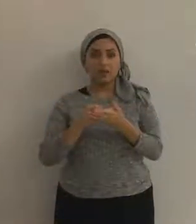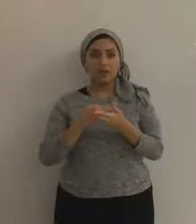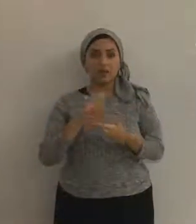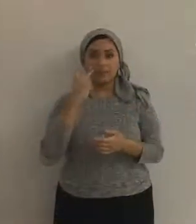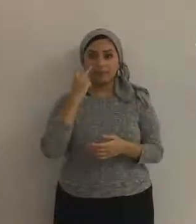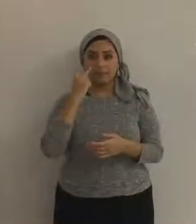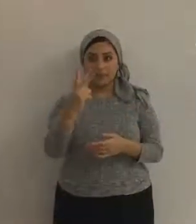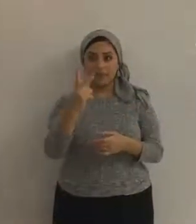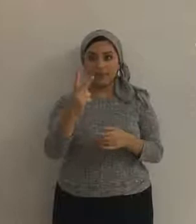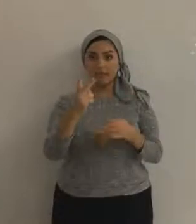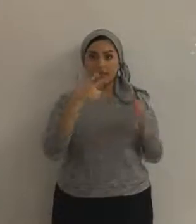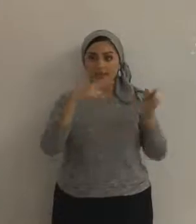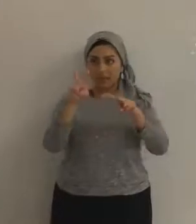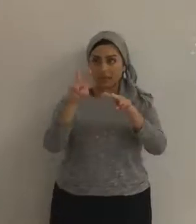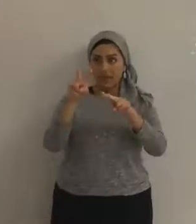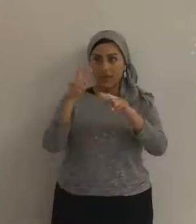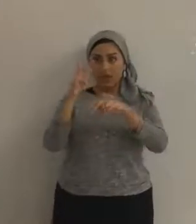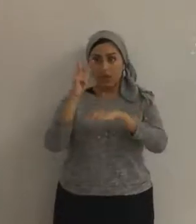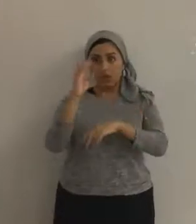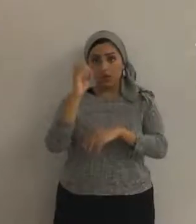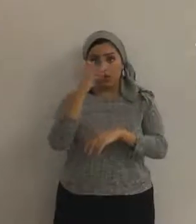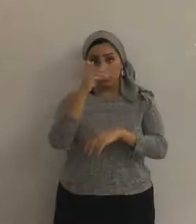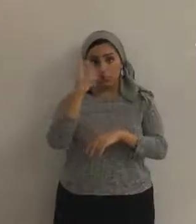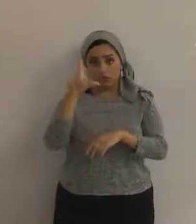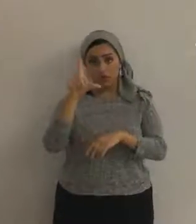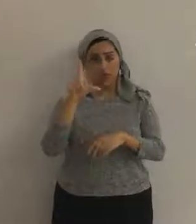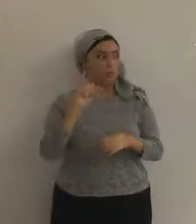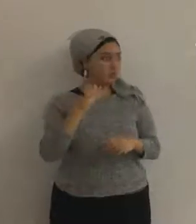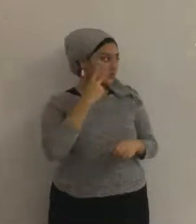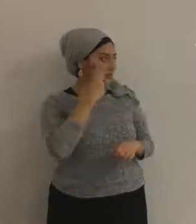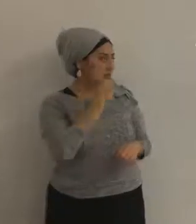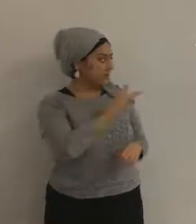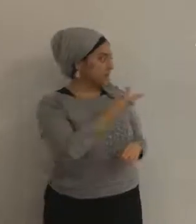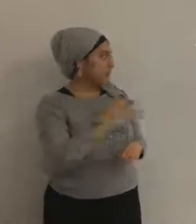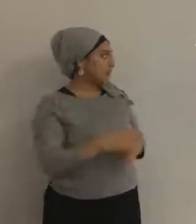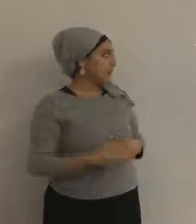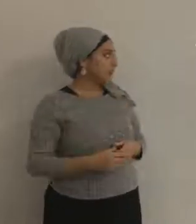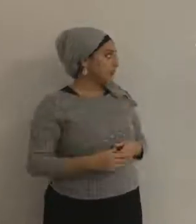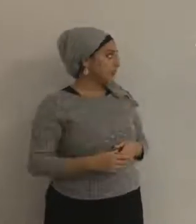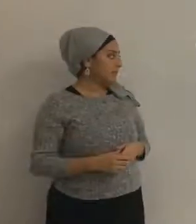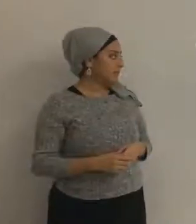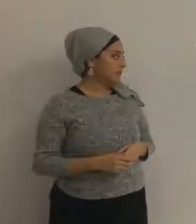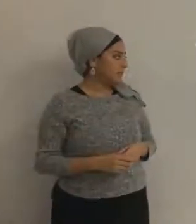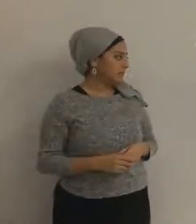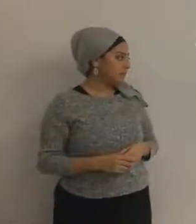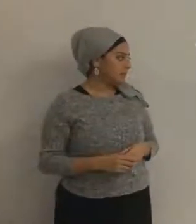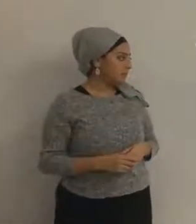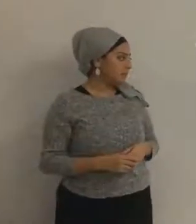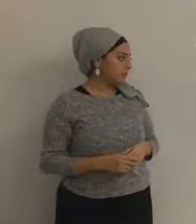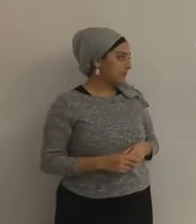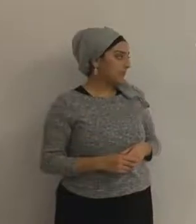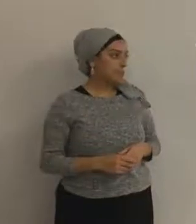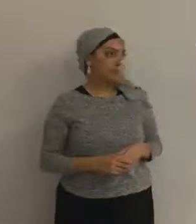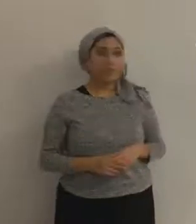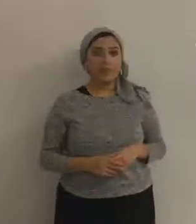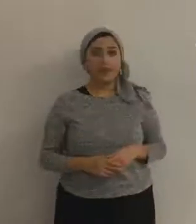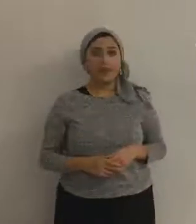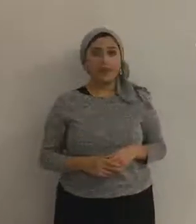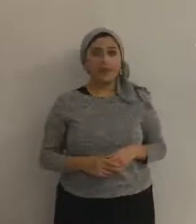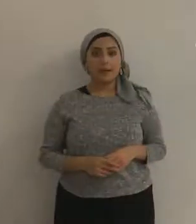al cótel, pero en este lado. Ahí me están ustedes viendo al mismo tiempo. Y desde luego la cúpula de la